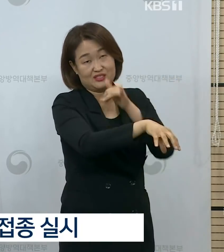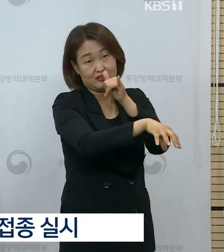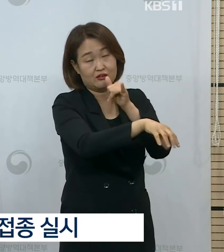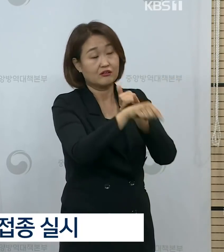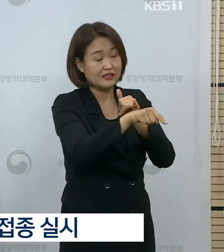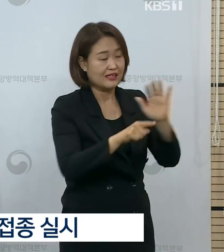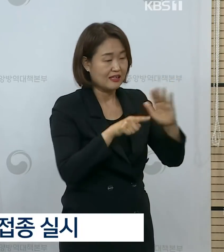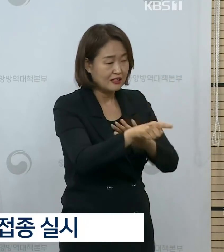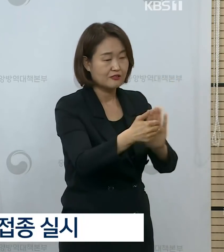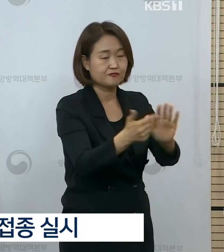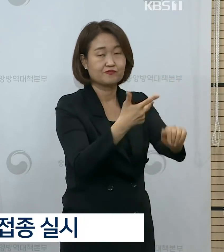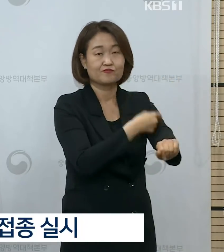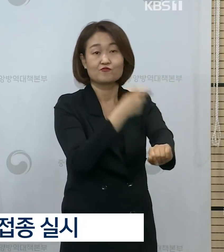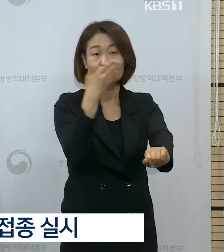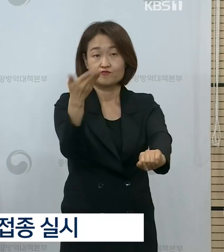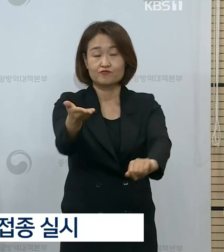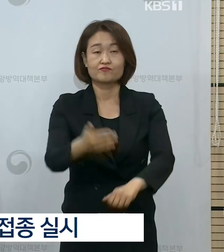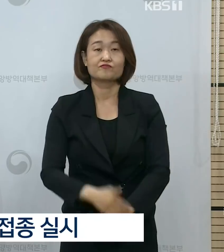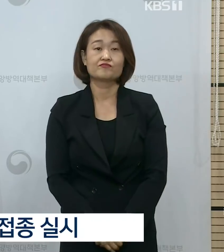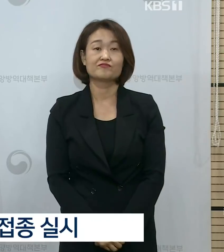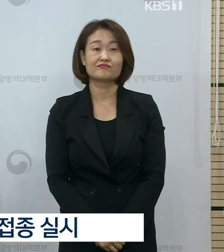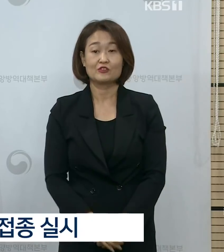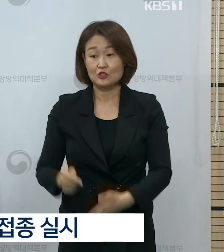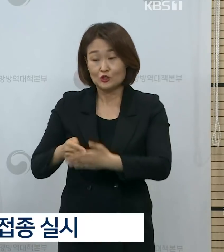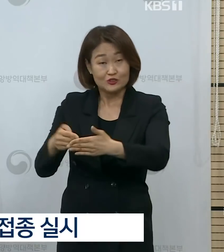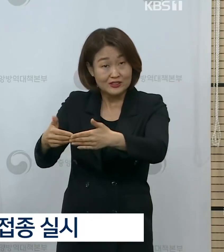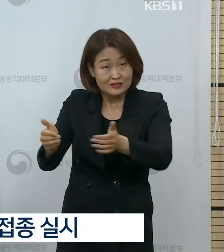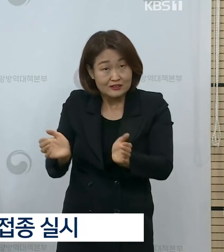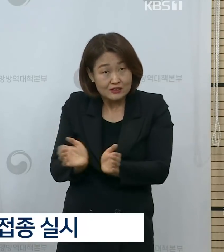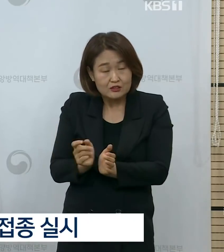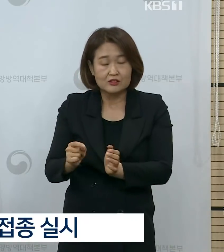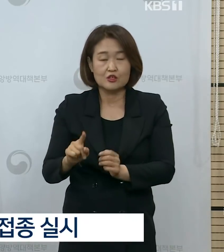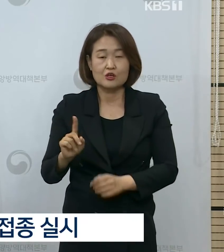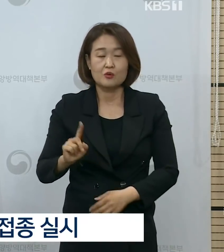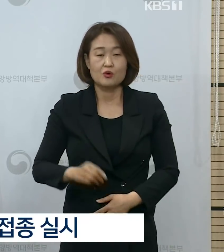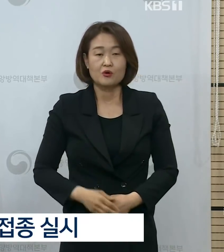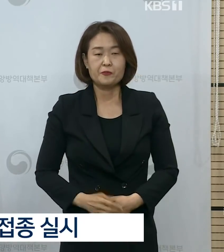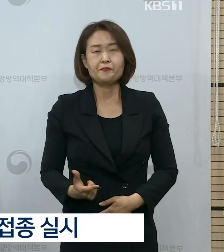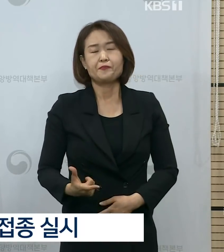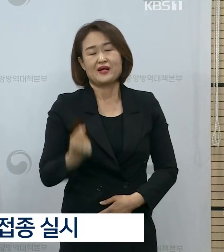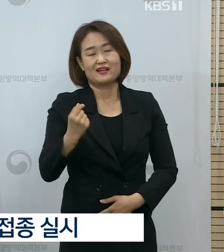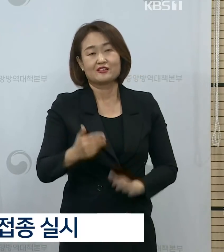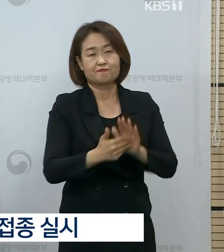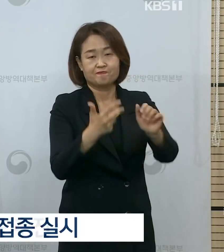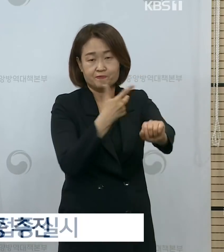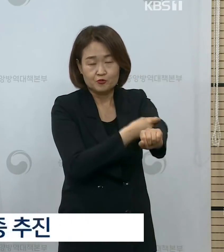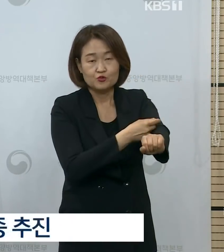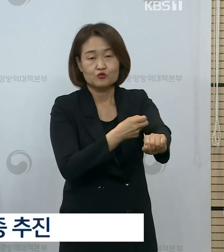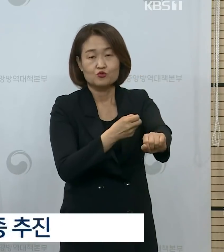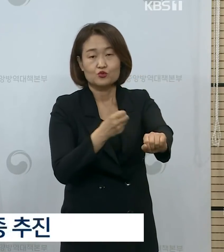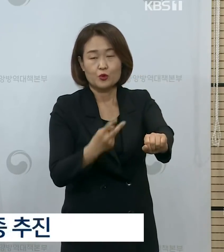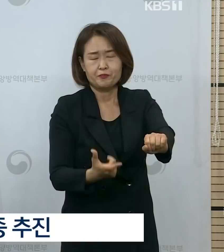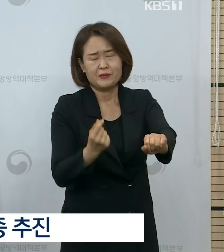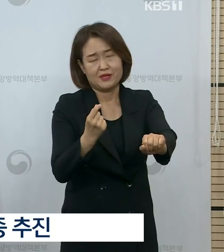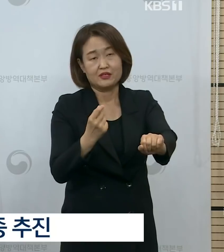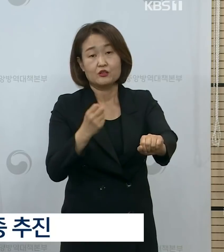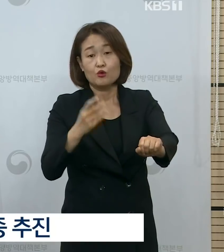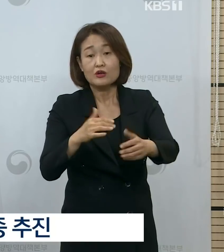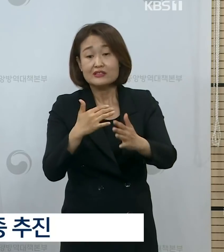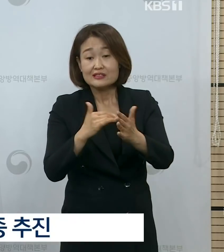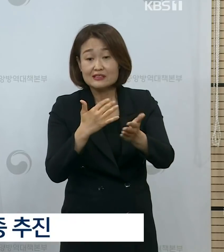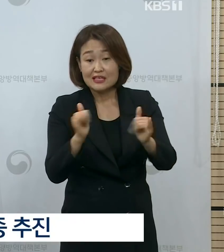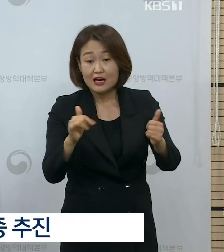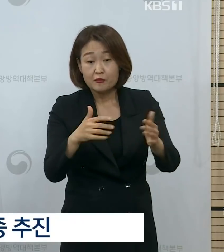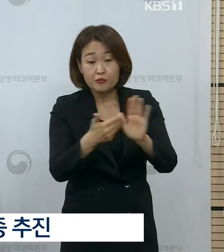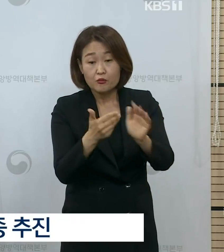접종을 추진하겠습니다. 추진단은 코로나19 백신의 신속한 접종과 접종 대상자 확대를 위해